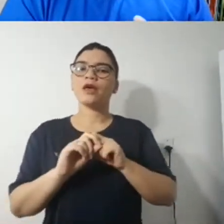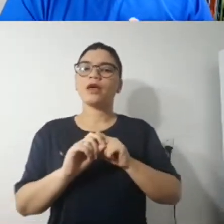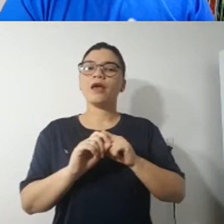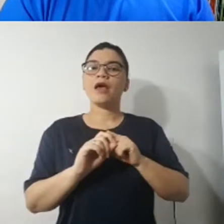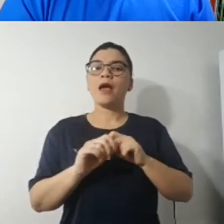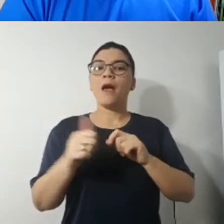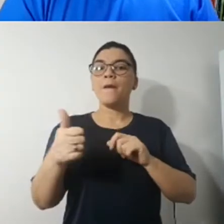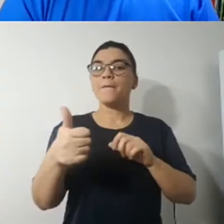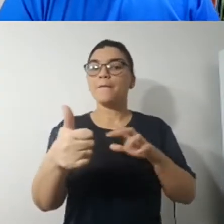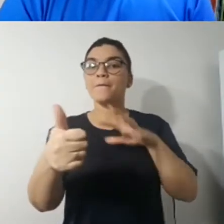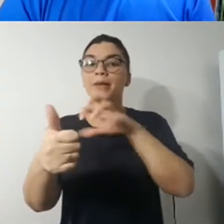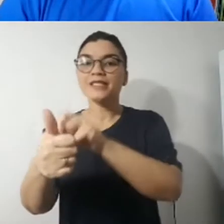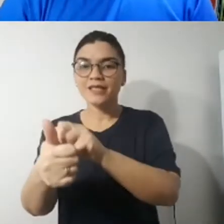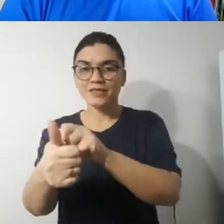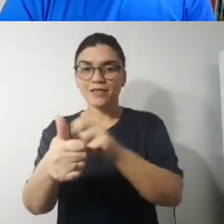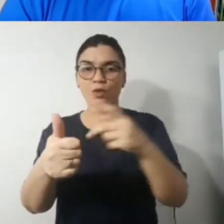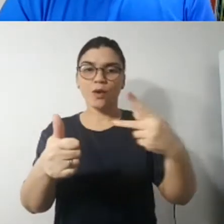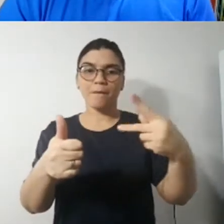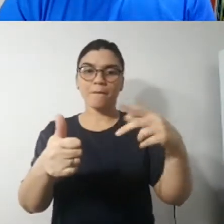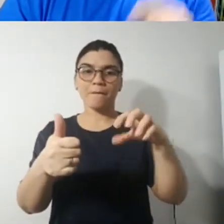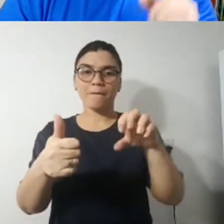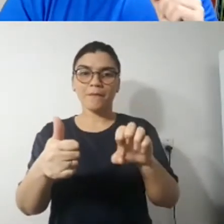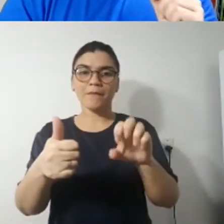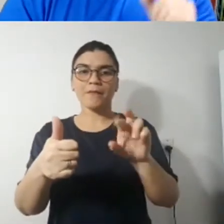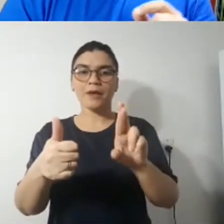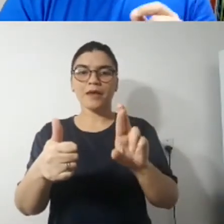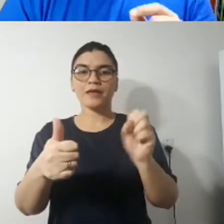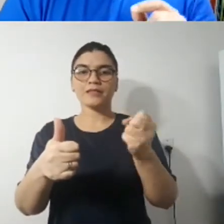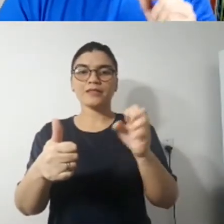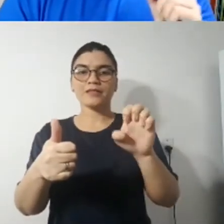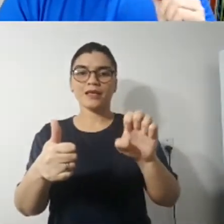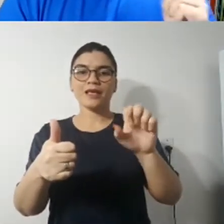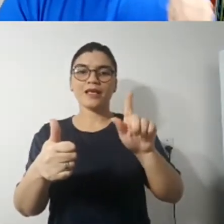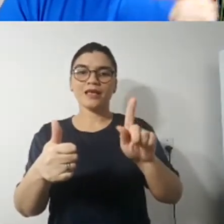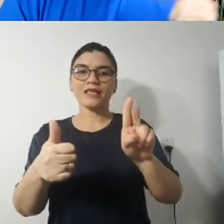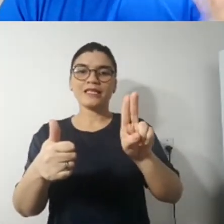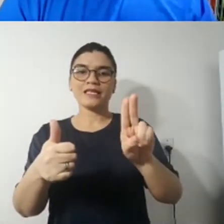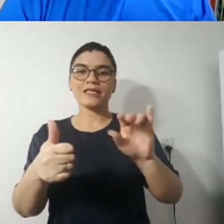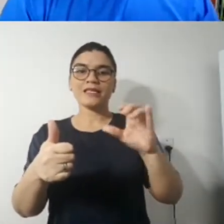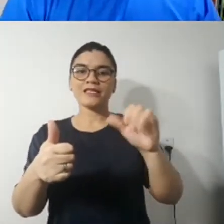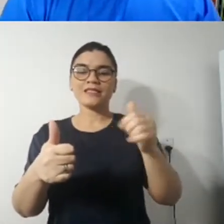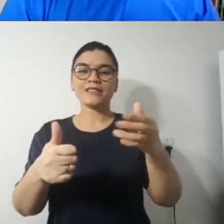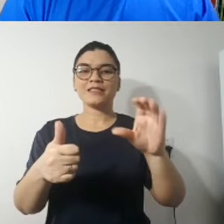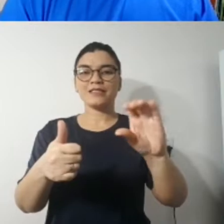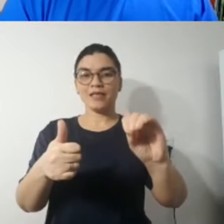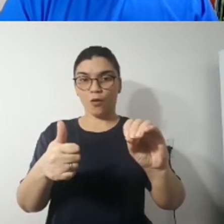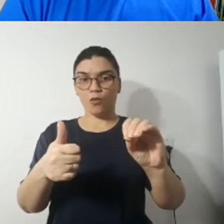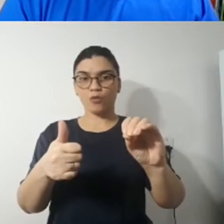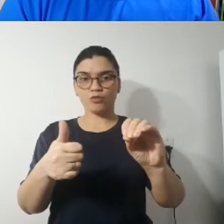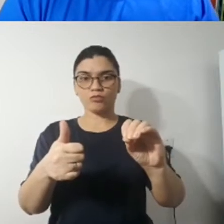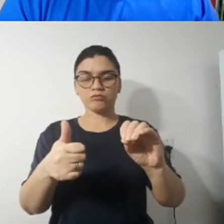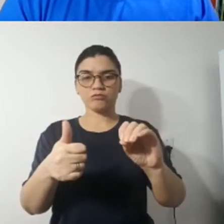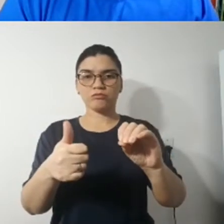então Pedro ele começa no verso 9 dizendo o seguinte: não paguem mal com mal,